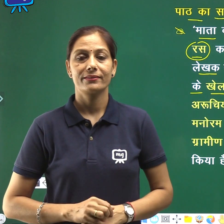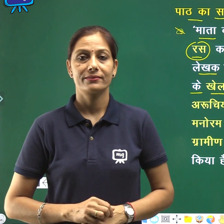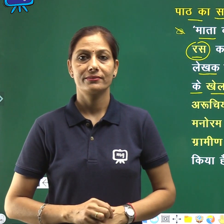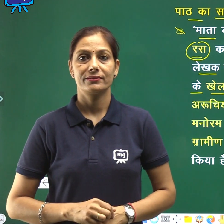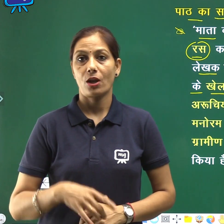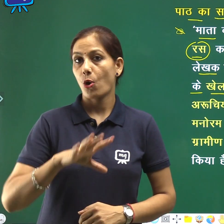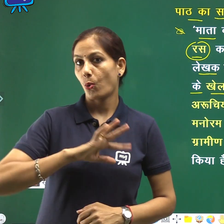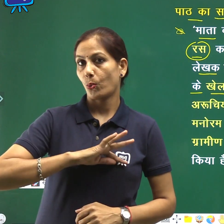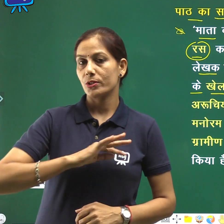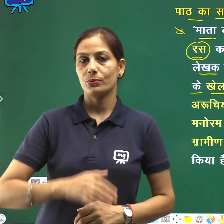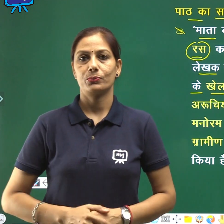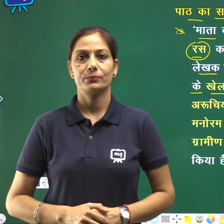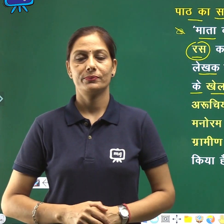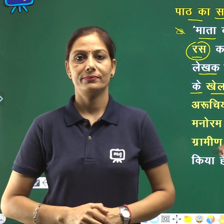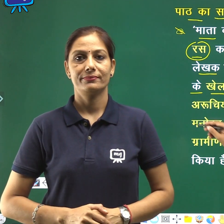रुचियों,